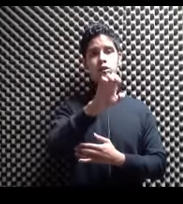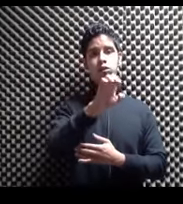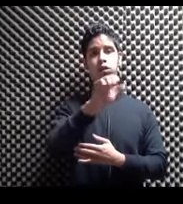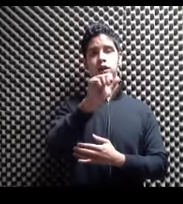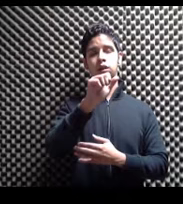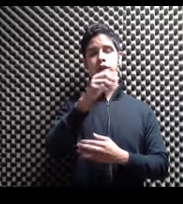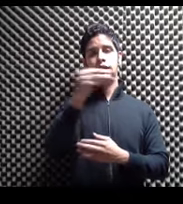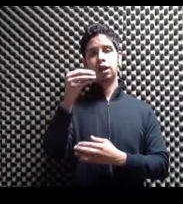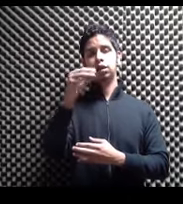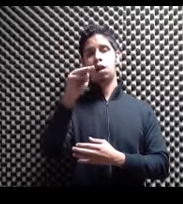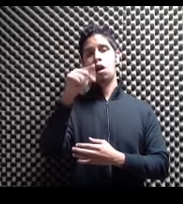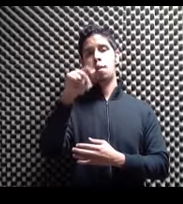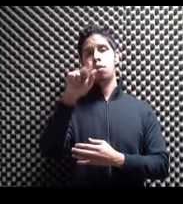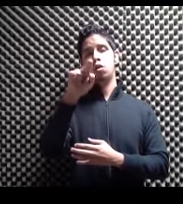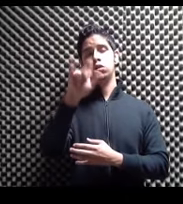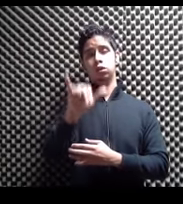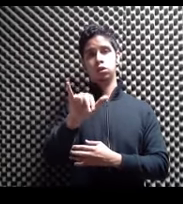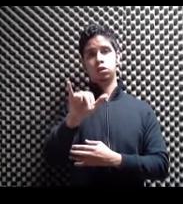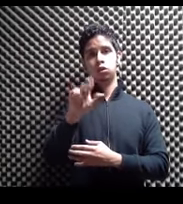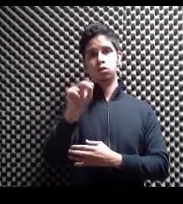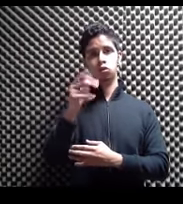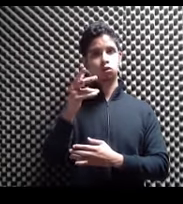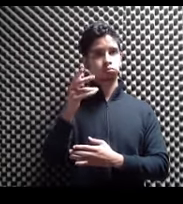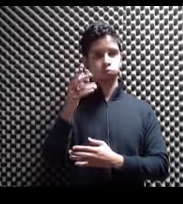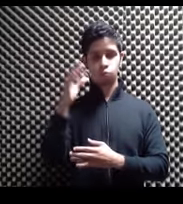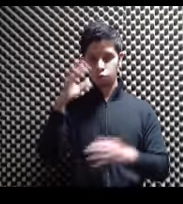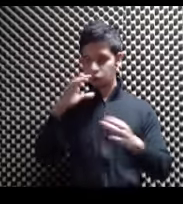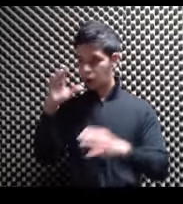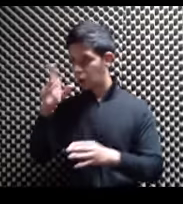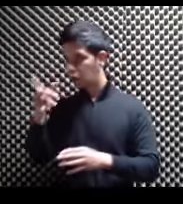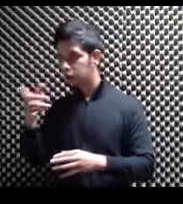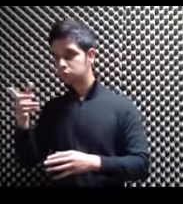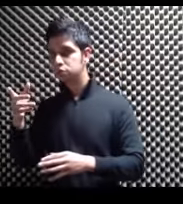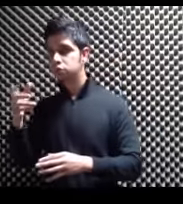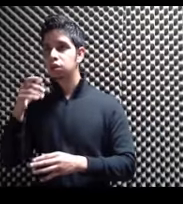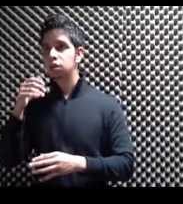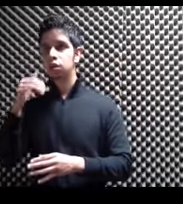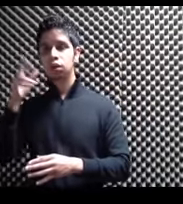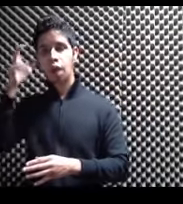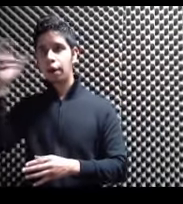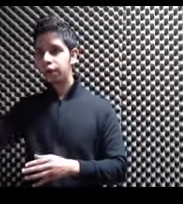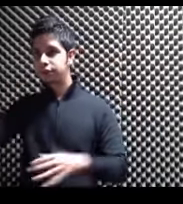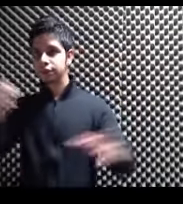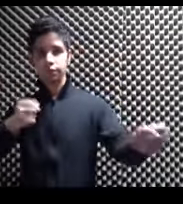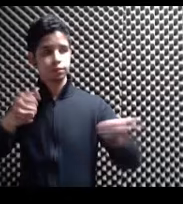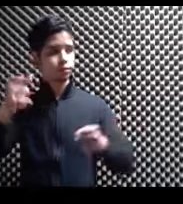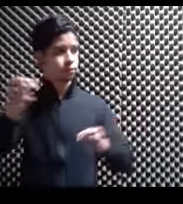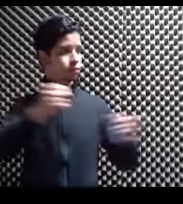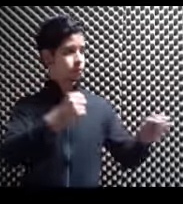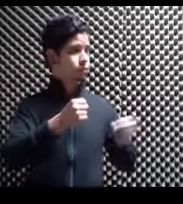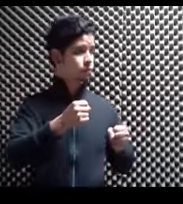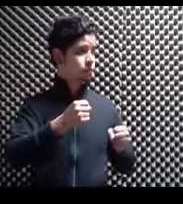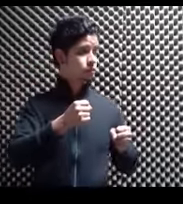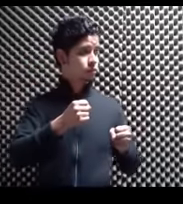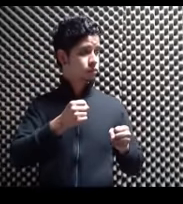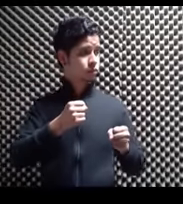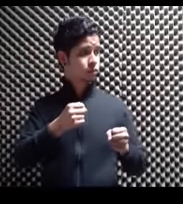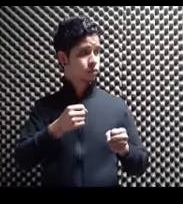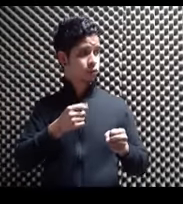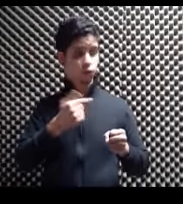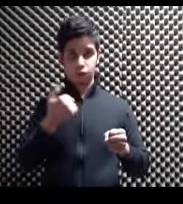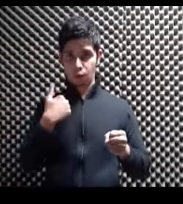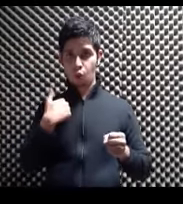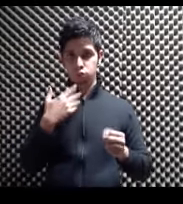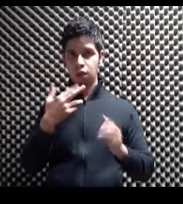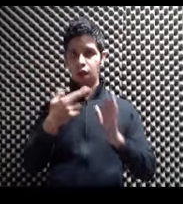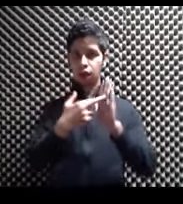removiendo caballos por ahí, así como la gente se cree. No, esto es a través de un protocolo que tiene la Policía de Puerto Rico, la